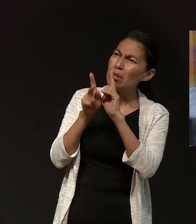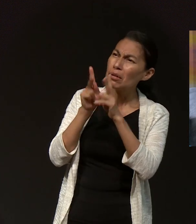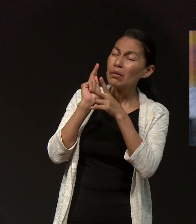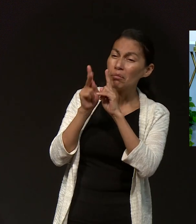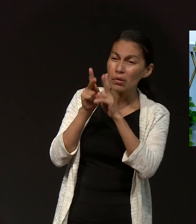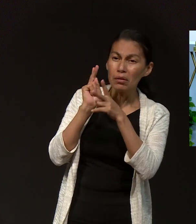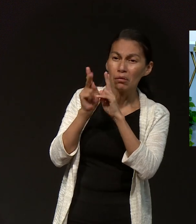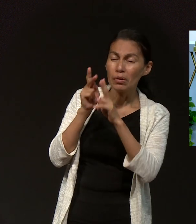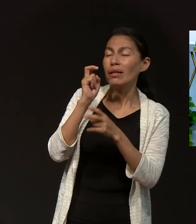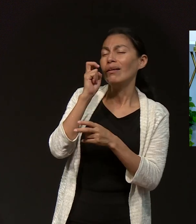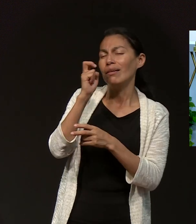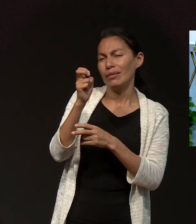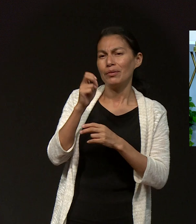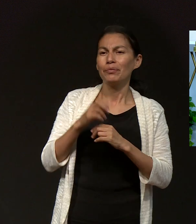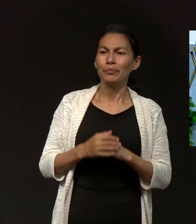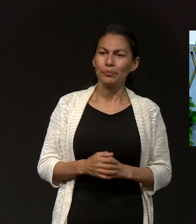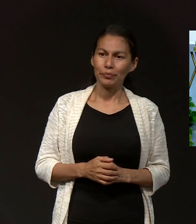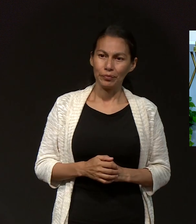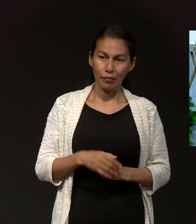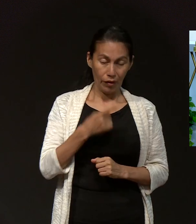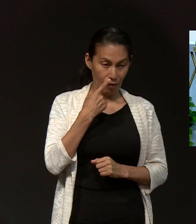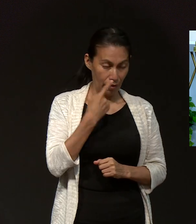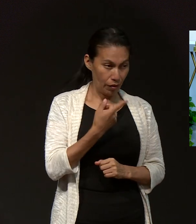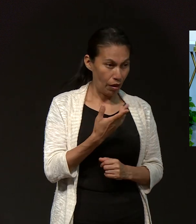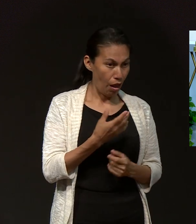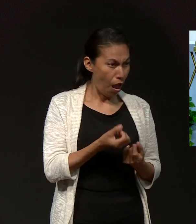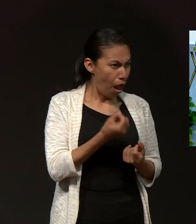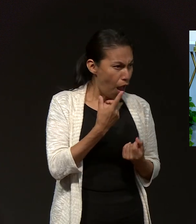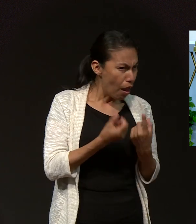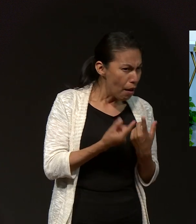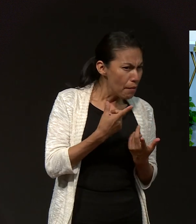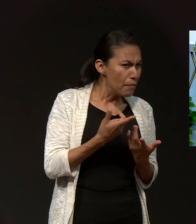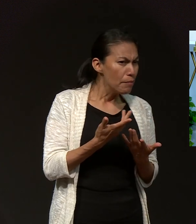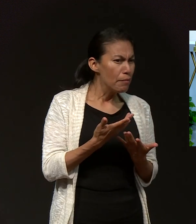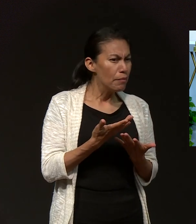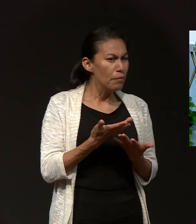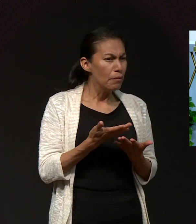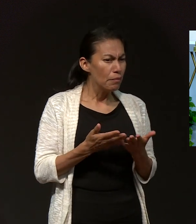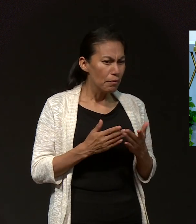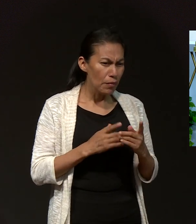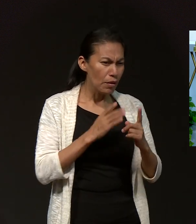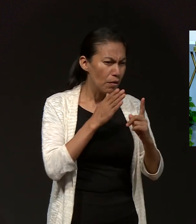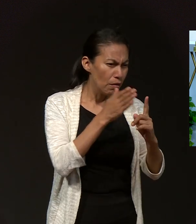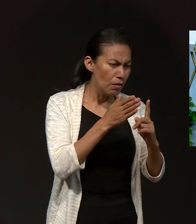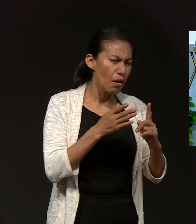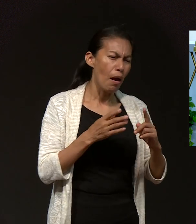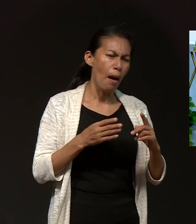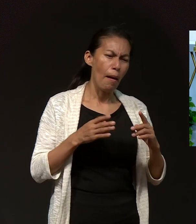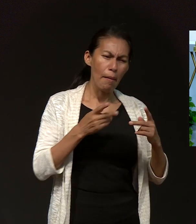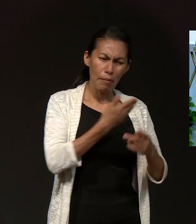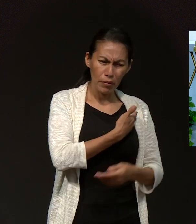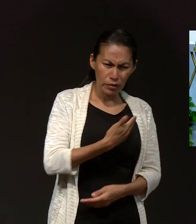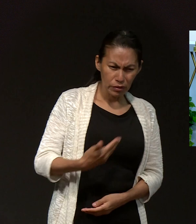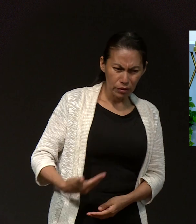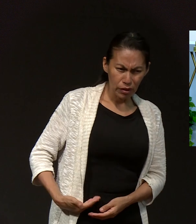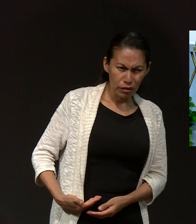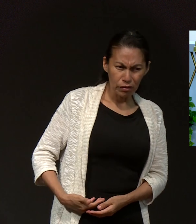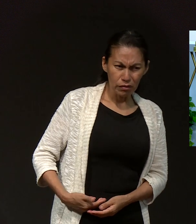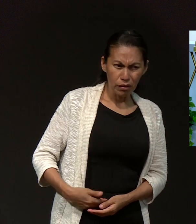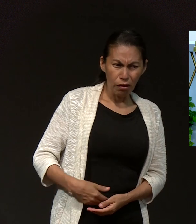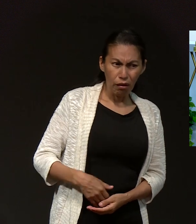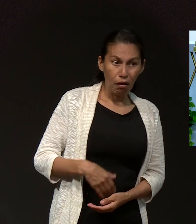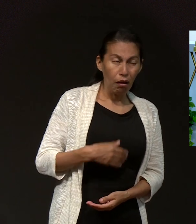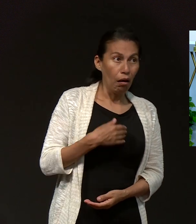activa, viva. Cuando uno va ante una autoridad del gobierno, uno no va, oiga, pues no sabía ni qué